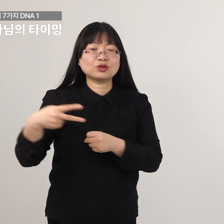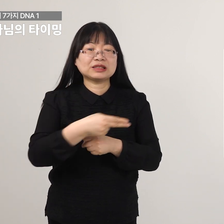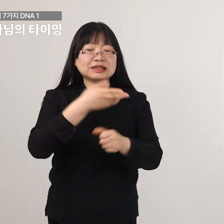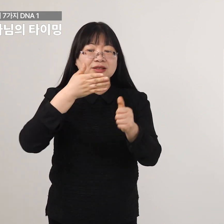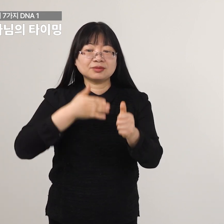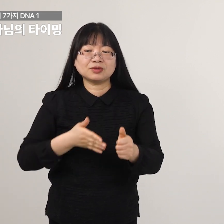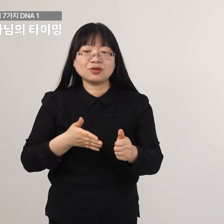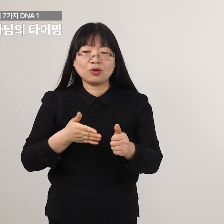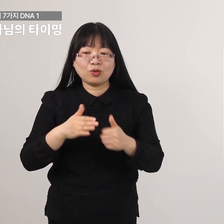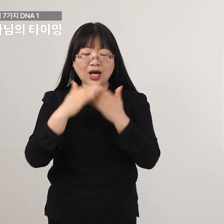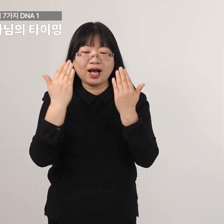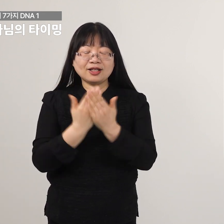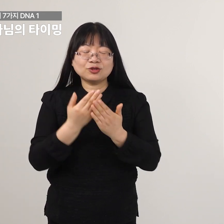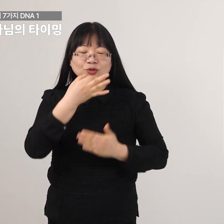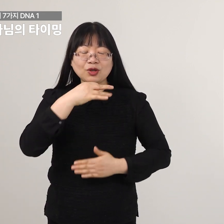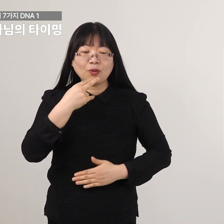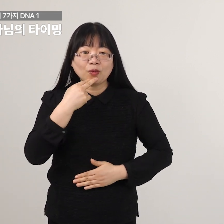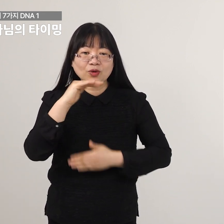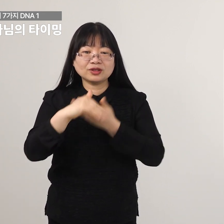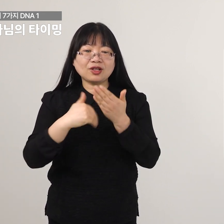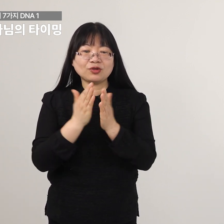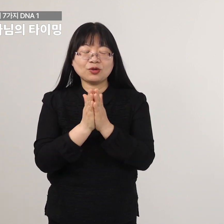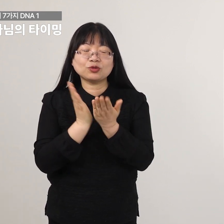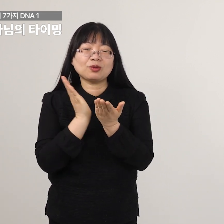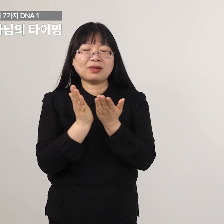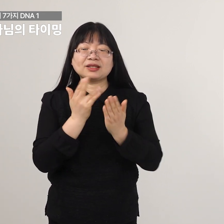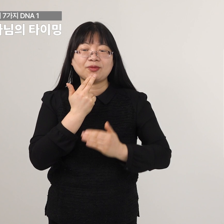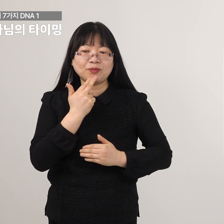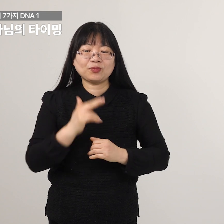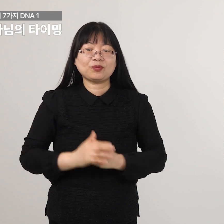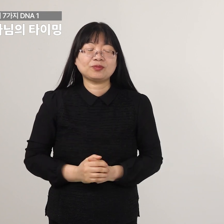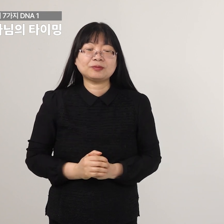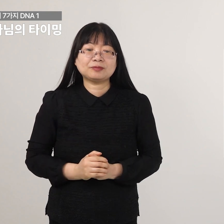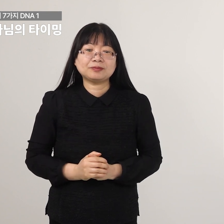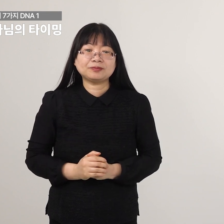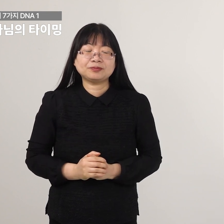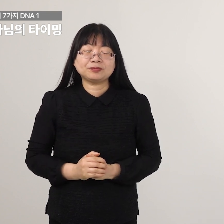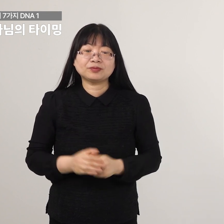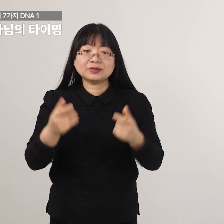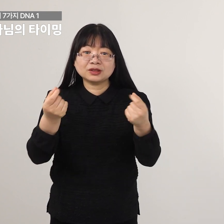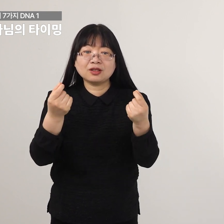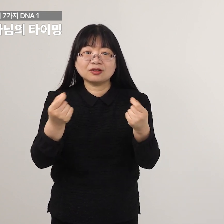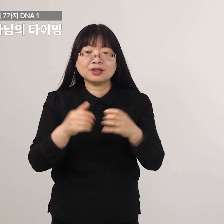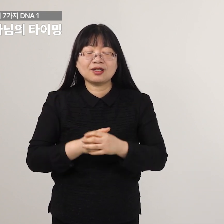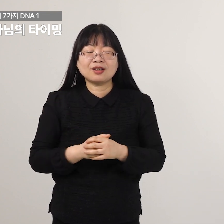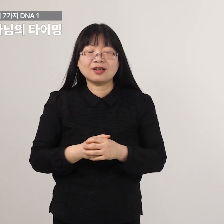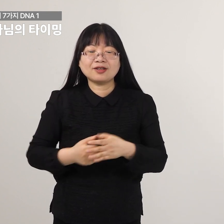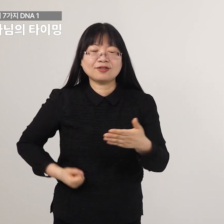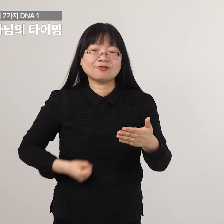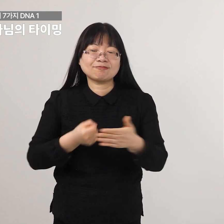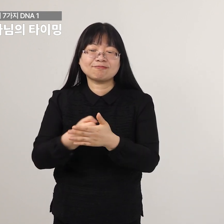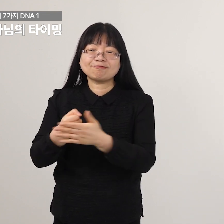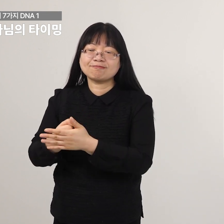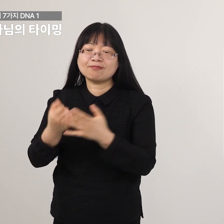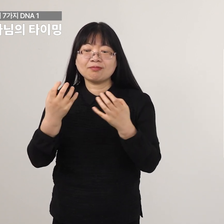백해무익합니다. 성경적으로도 옳지 않고. 자, 이렇게 결심들을 많이